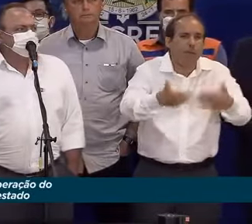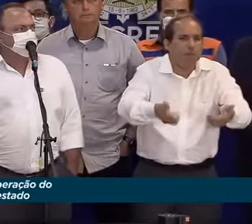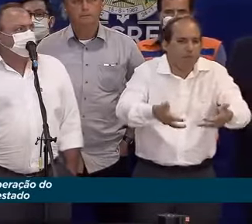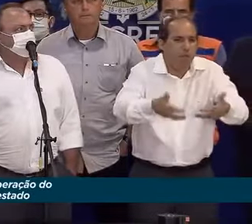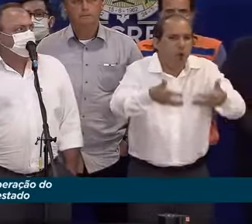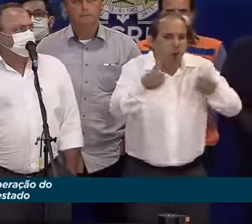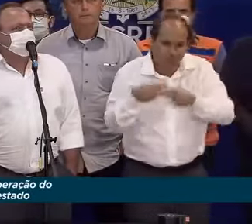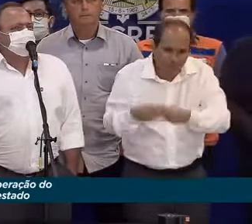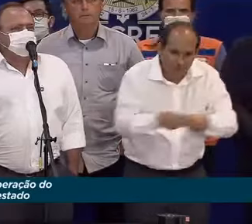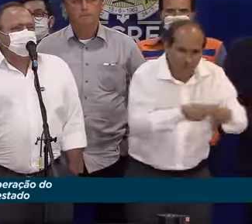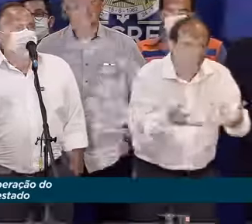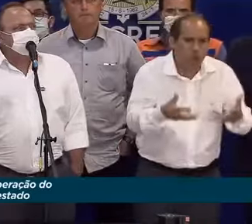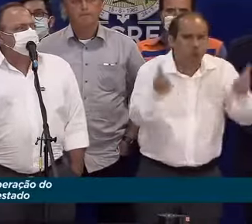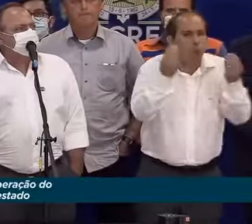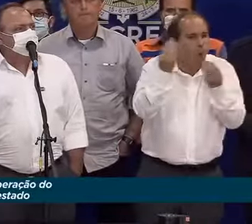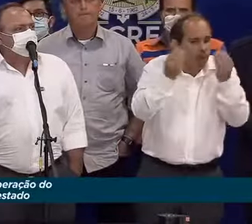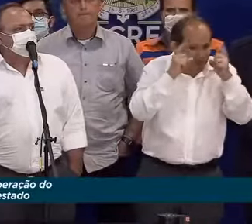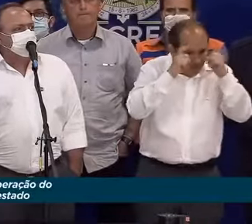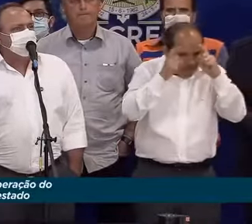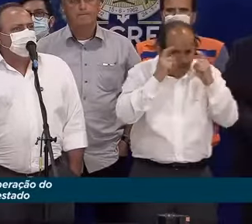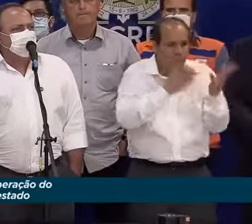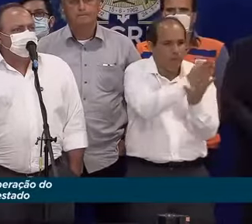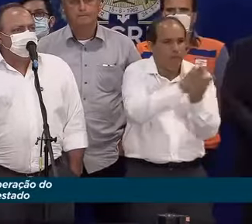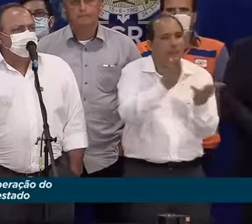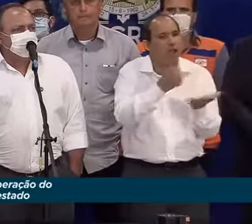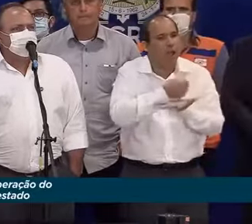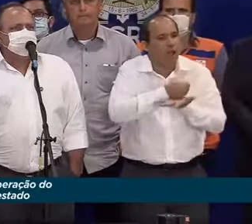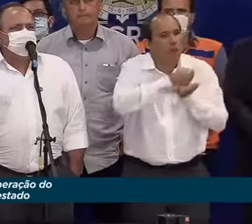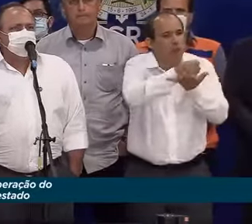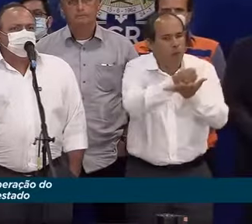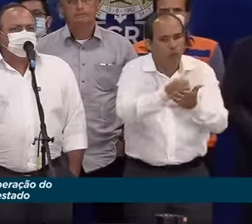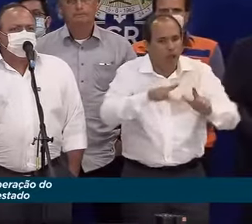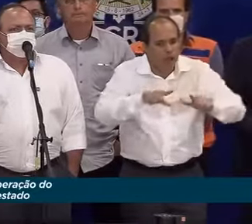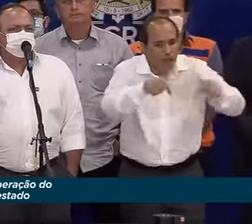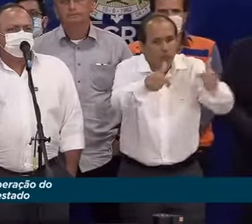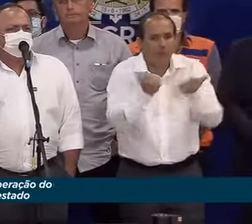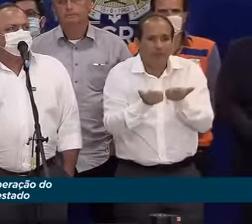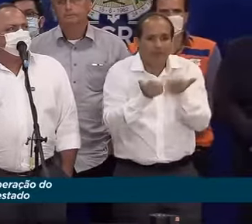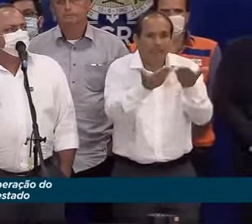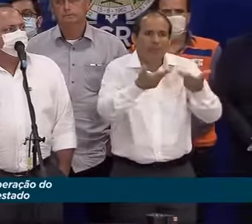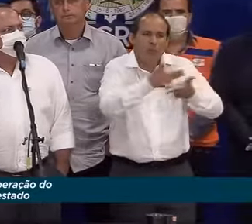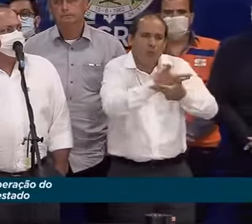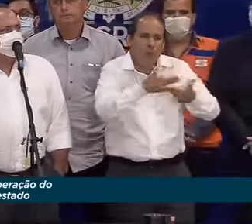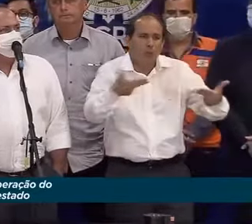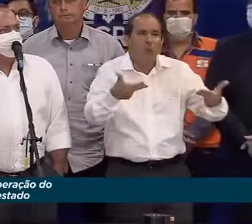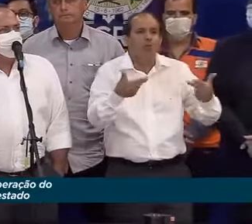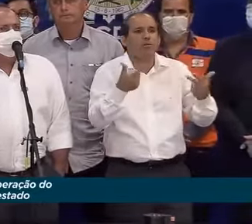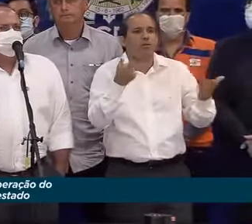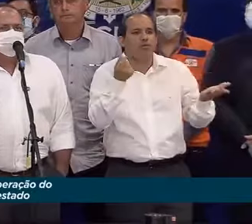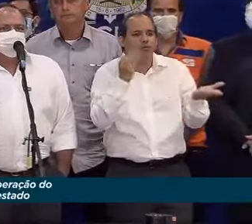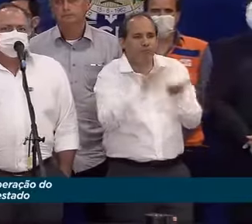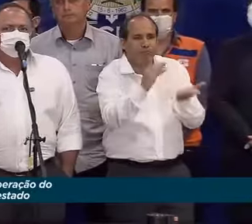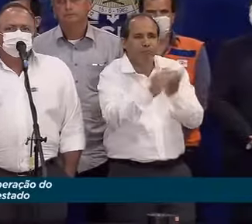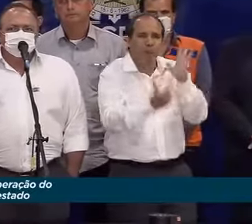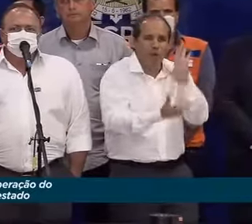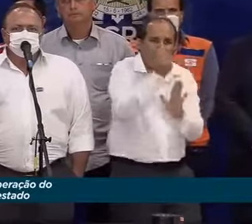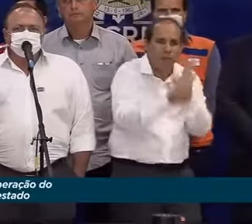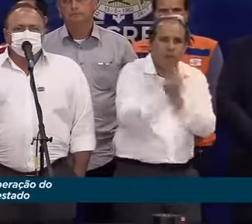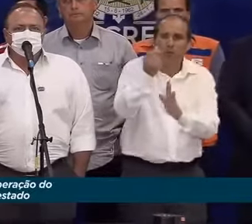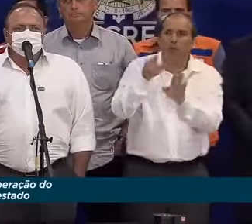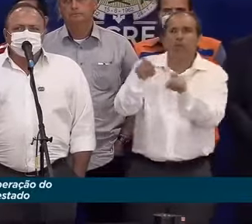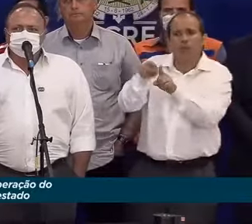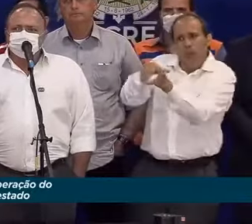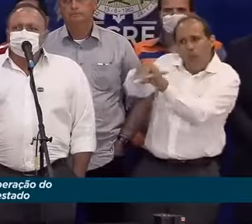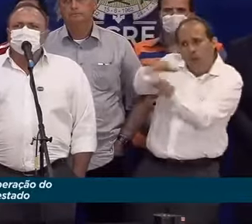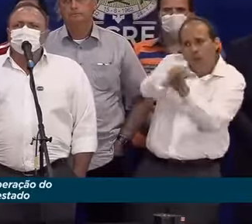ser feitos. E é isso que nós estamos fazendo aqui, apoiando, trazendo meios, trazendo recursos, orientações